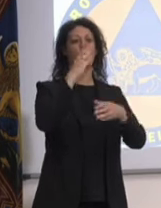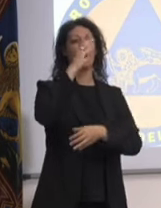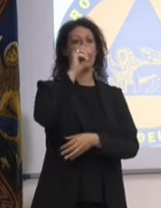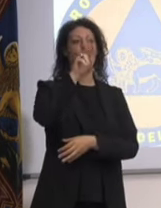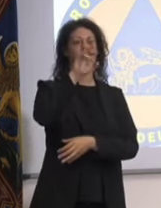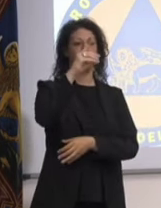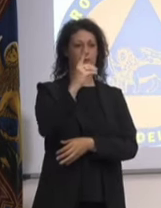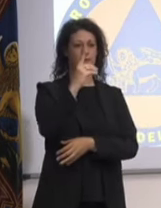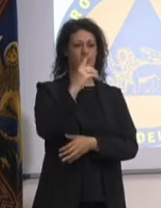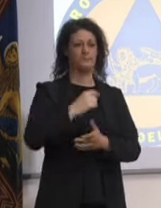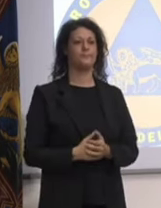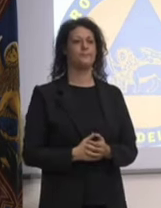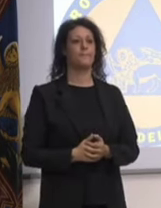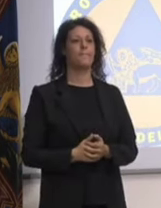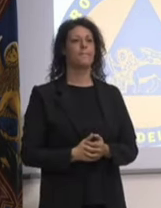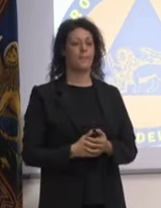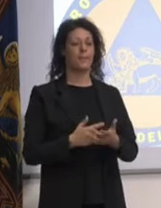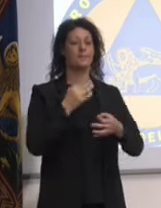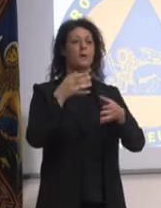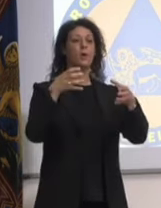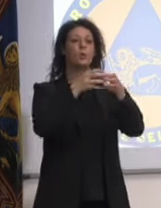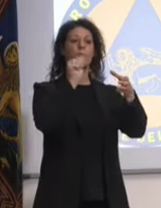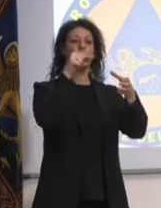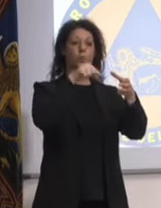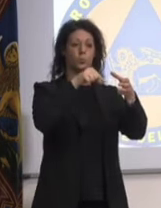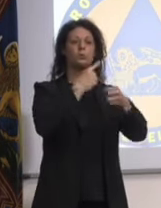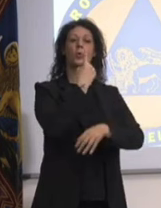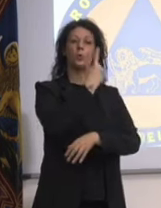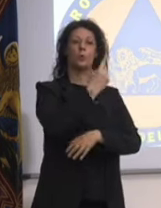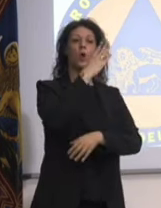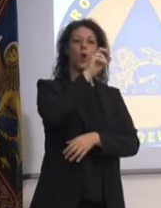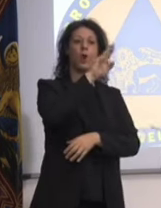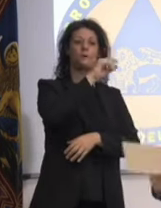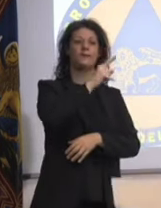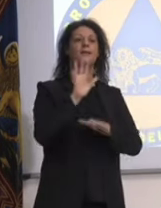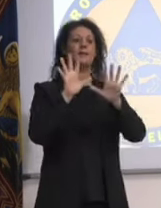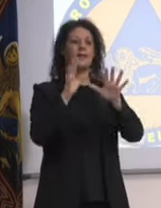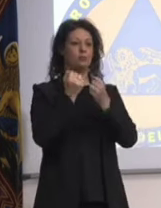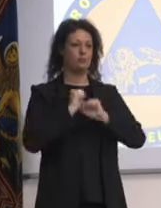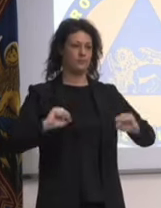Quindi 1 in meno rispetto a ieri, degli 11 1 Covid e 10 negativi.